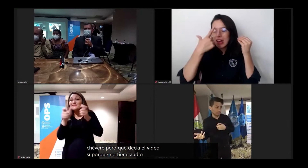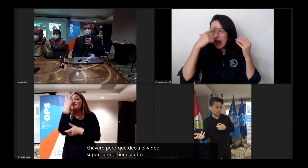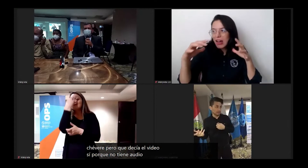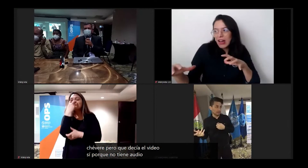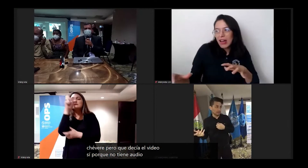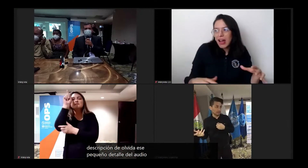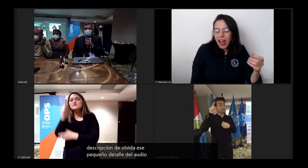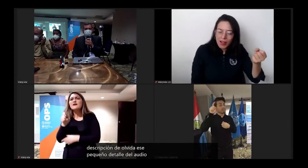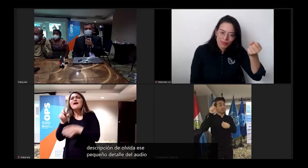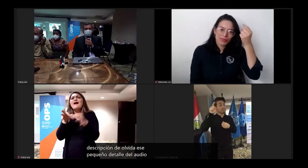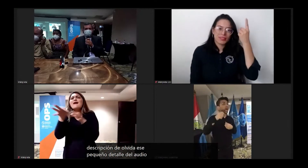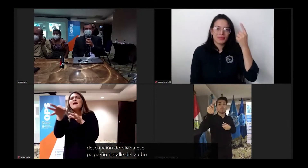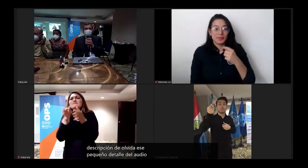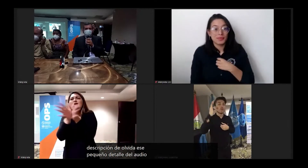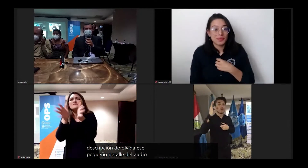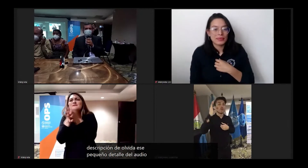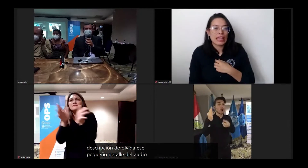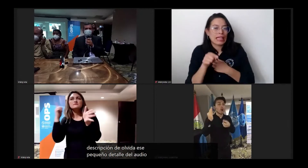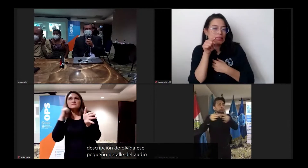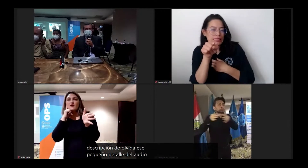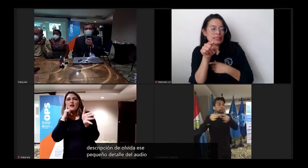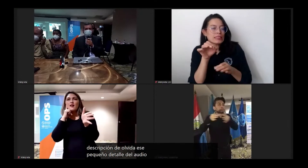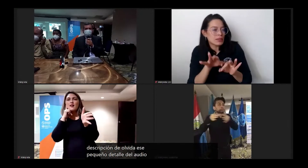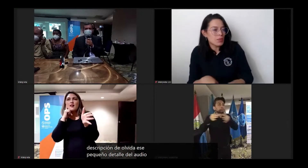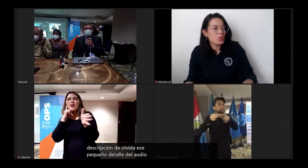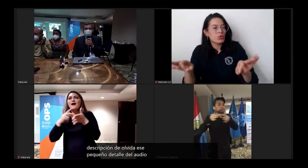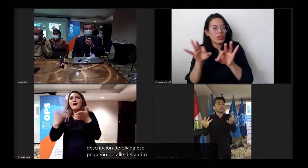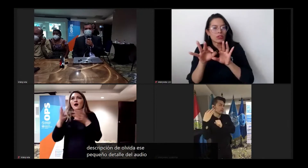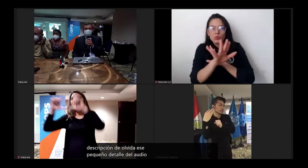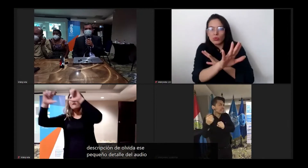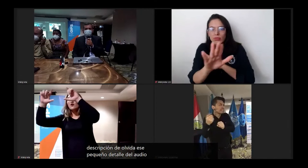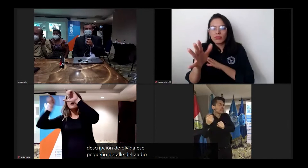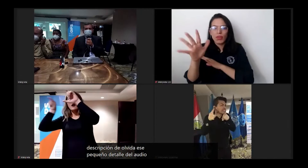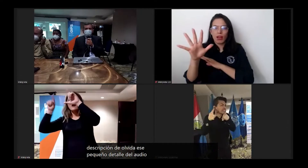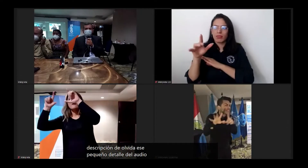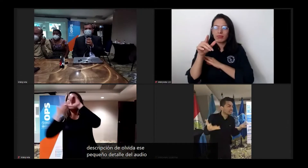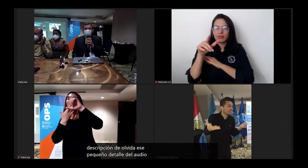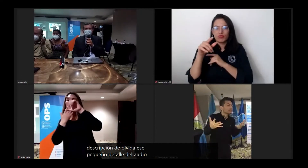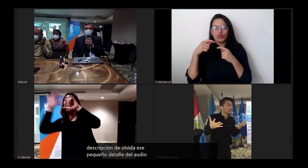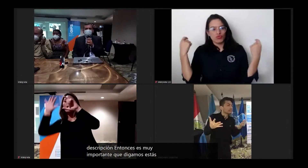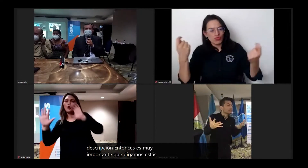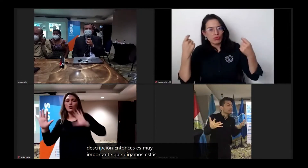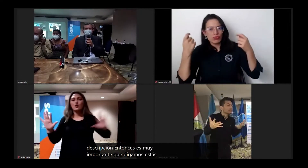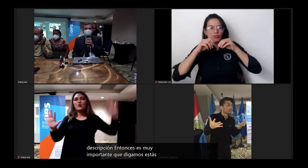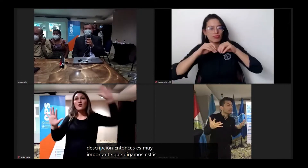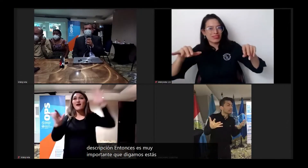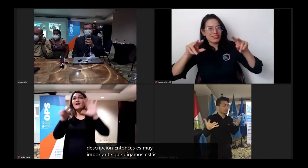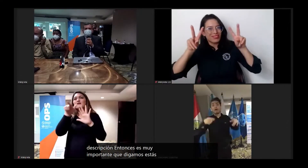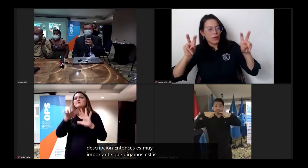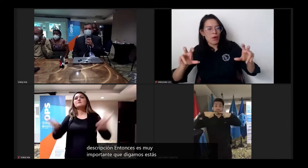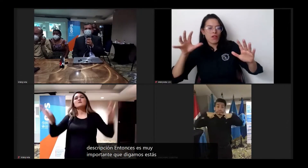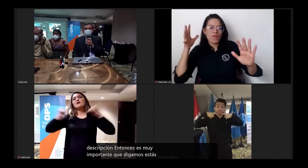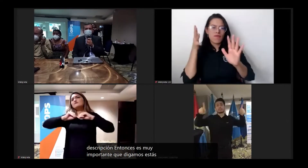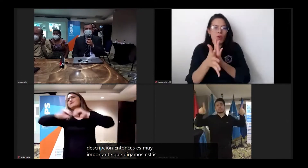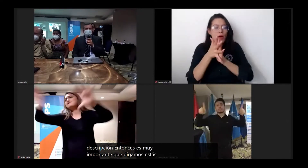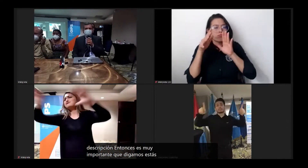Entonces es muy importante que, digamos, estas campañas, esta publicidad, esa